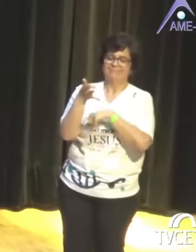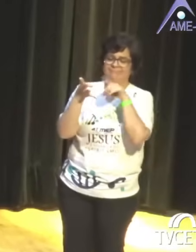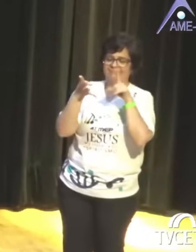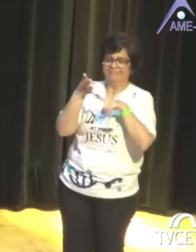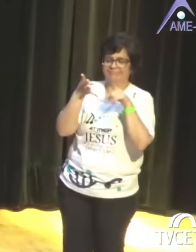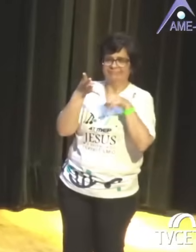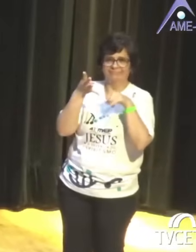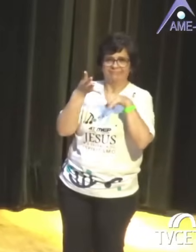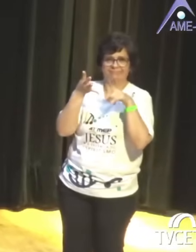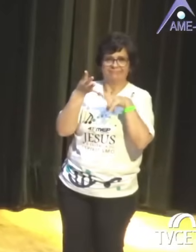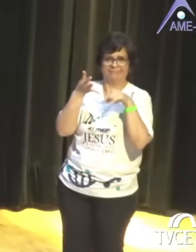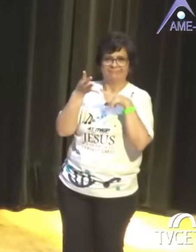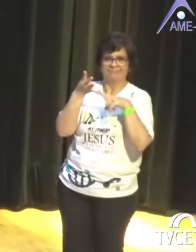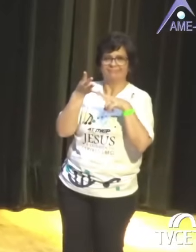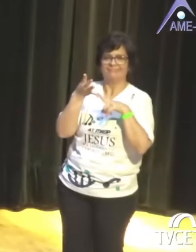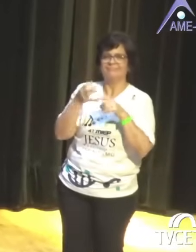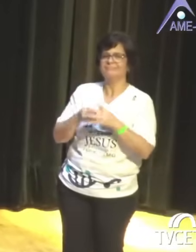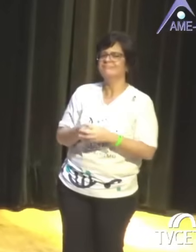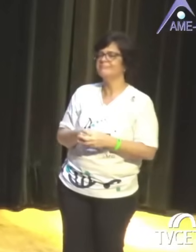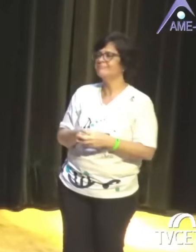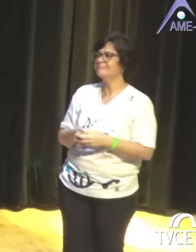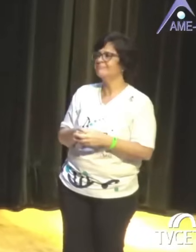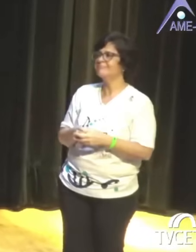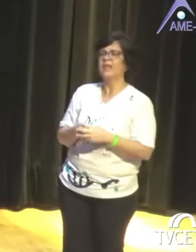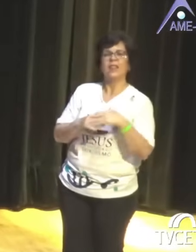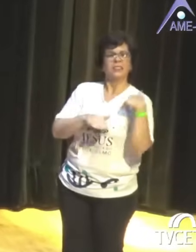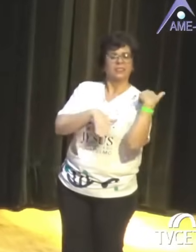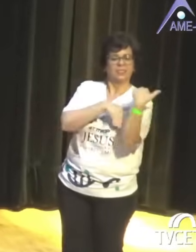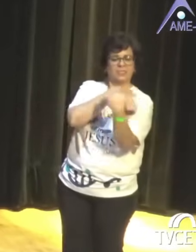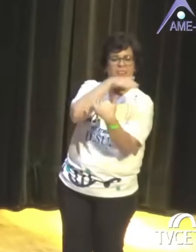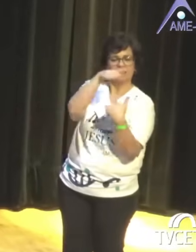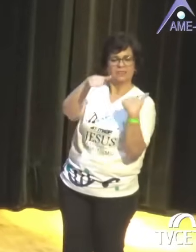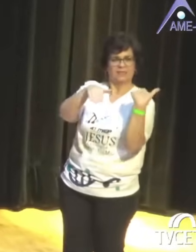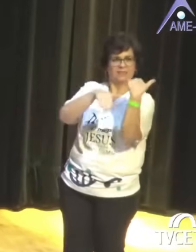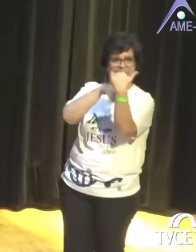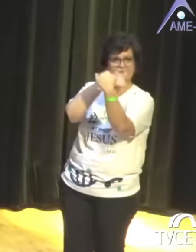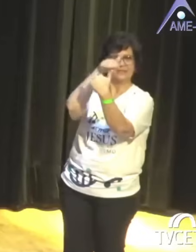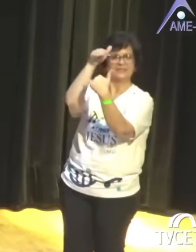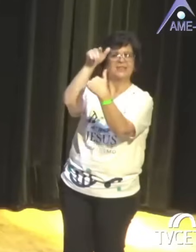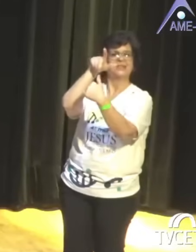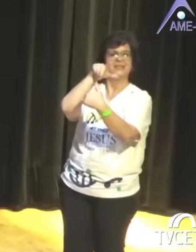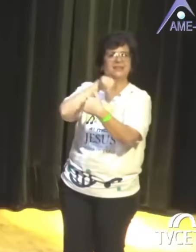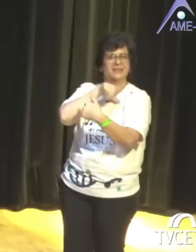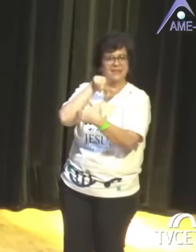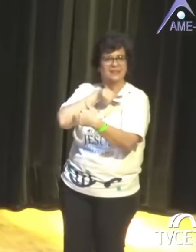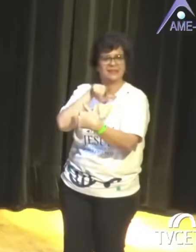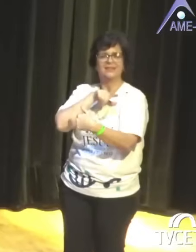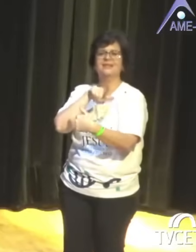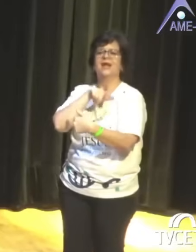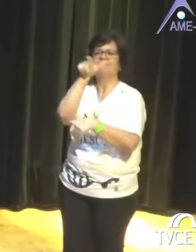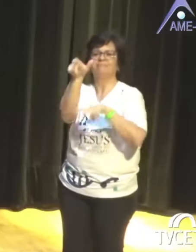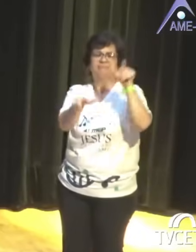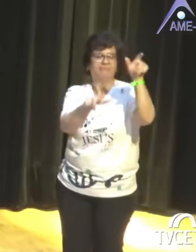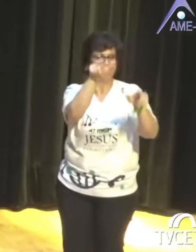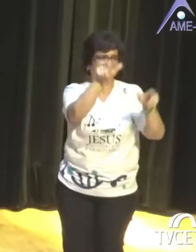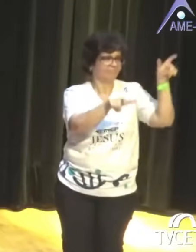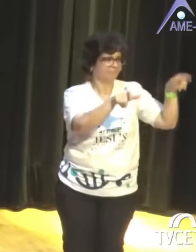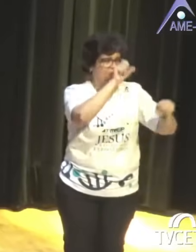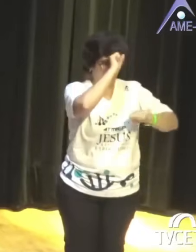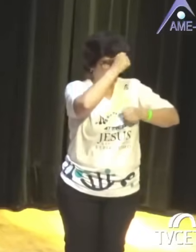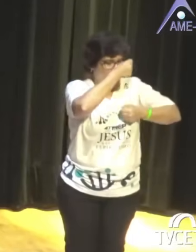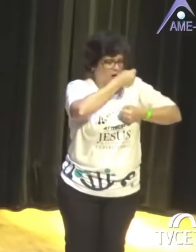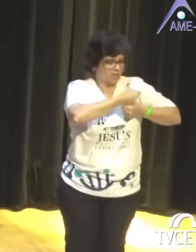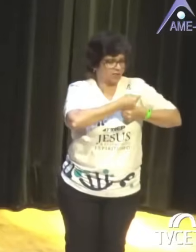conceito de na evolução existem seres que coordenam o